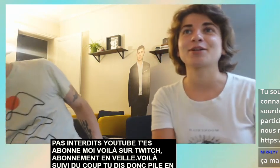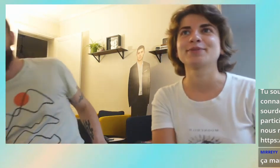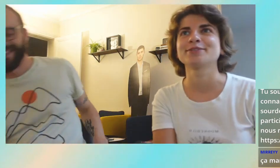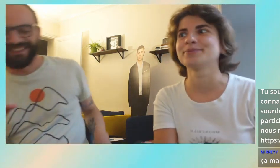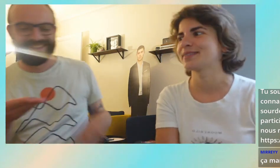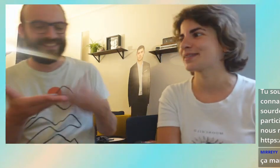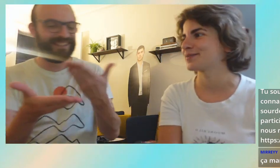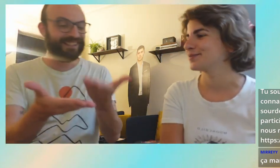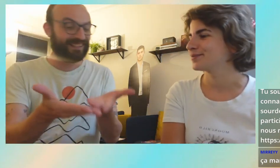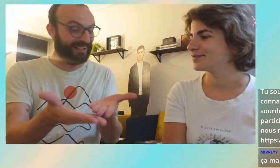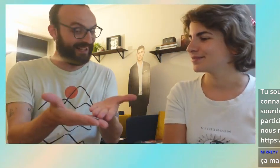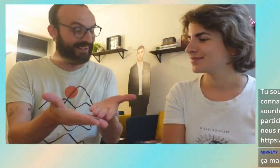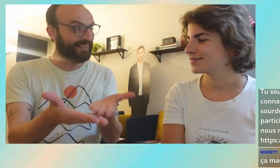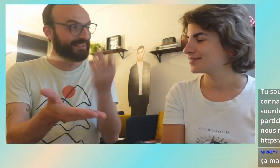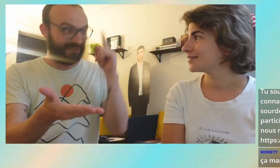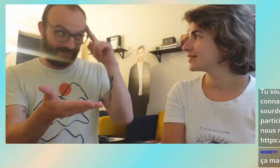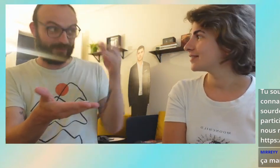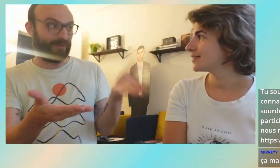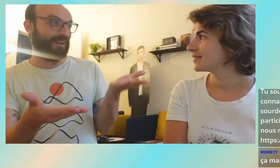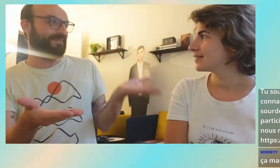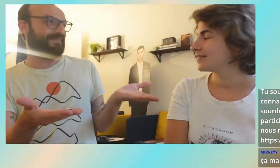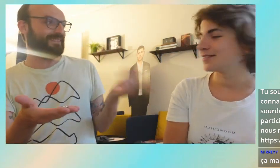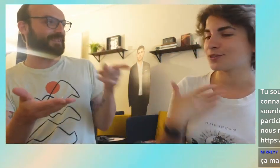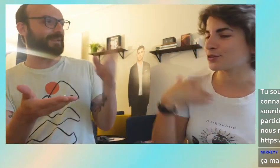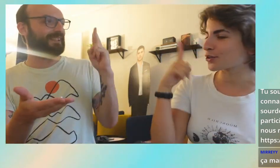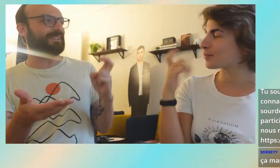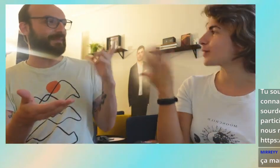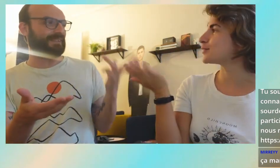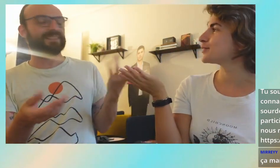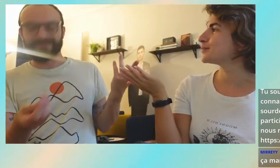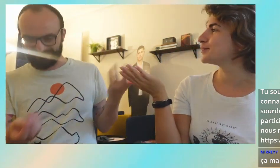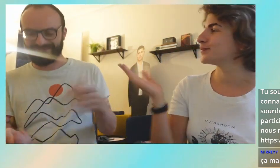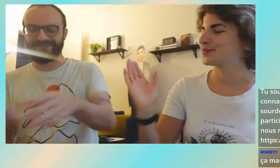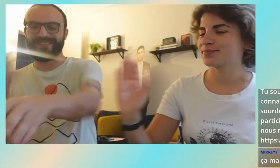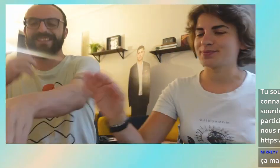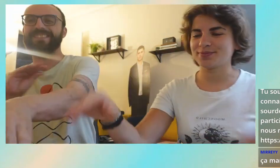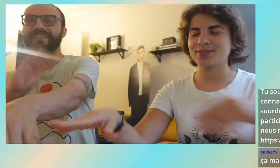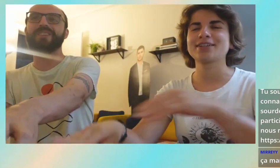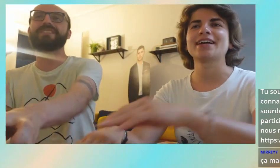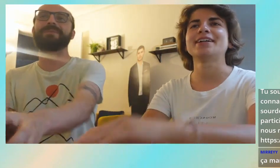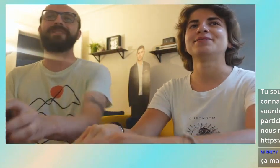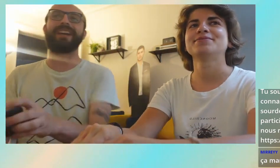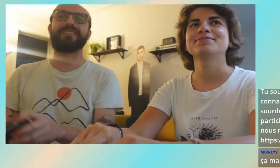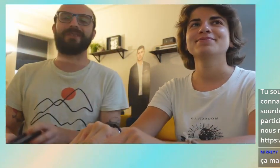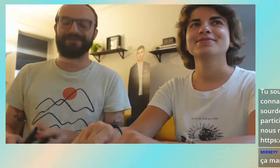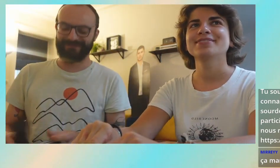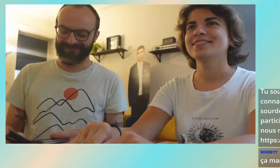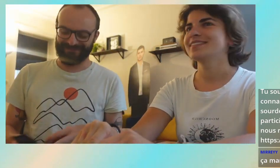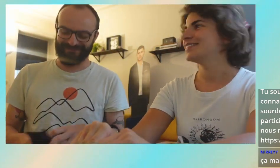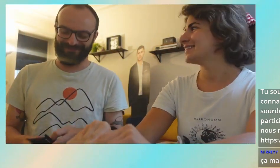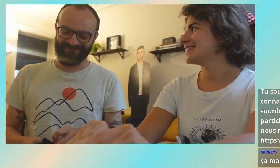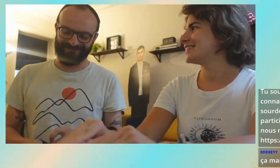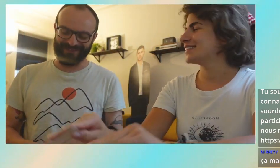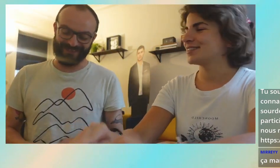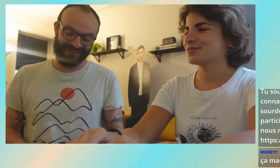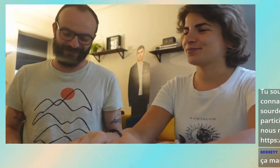Comment bien. Voilà. Pour toi. Et Toi je qui commence. Je vais ranger mon argent. s'il vous